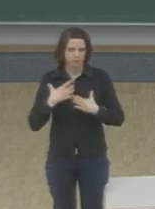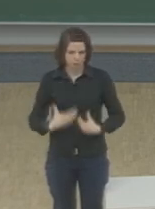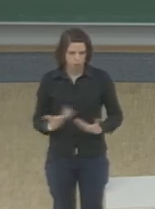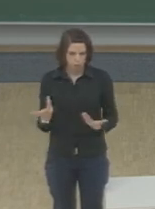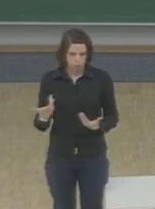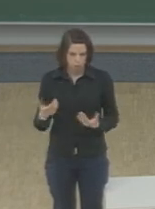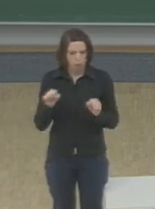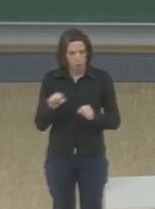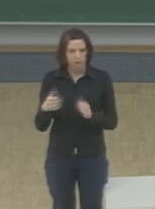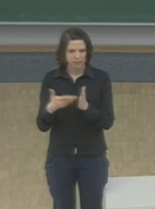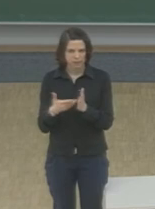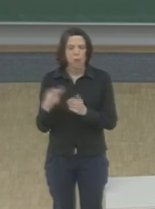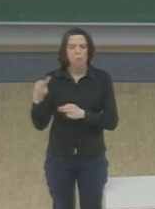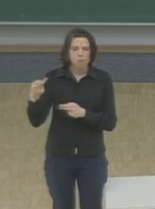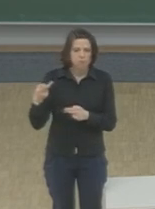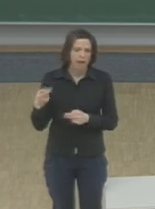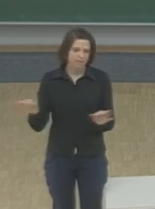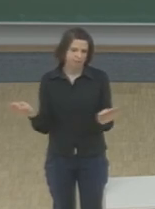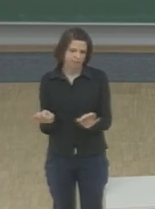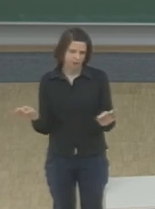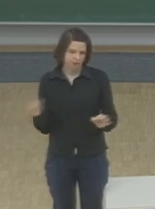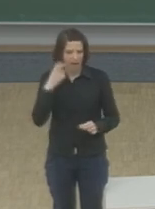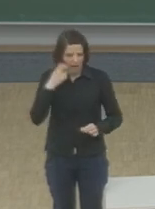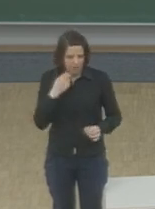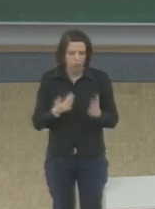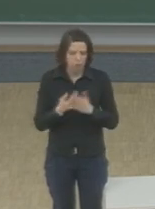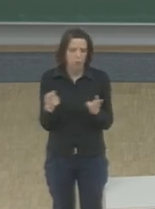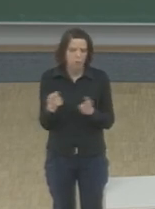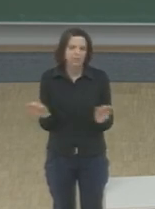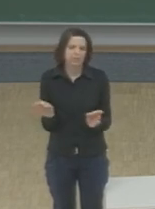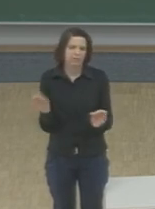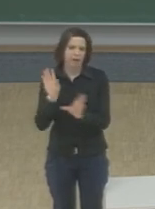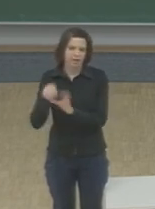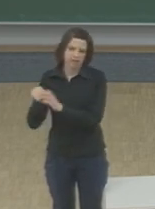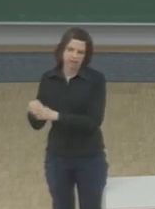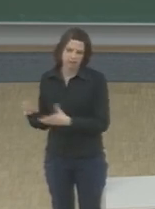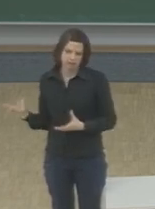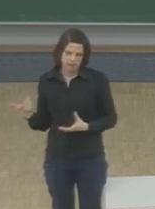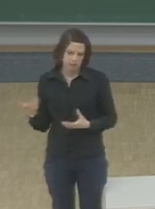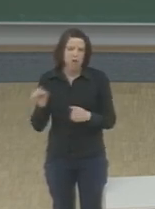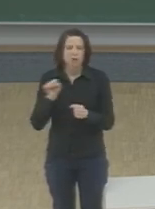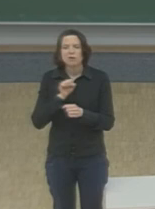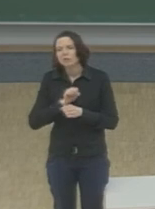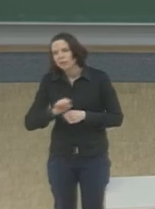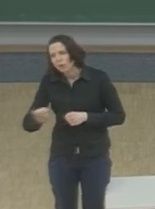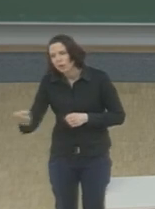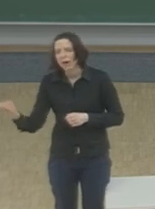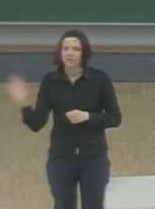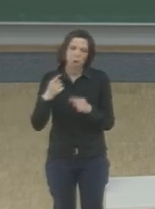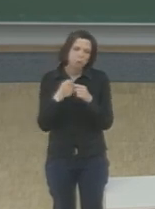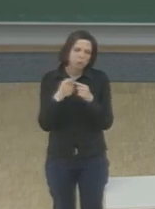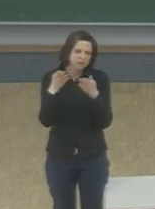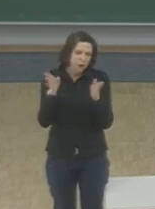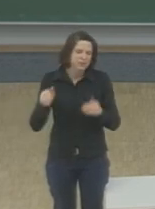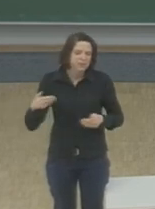Kompetenztesten potenziell gefährlich ist. Das hat durchaus ein Silver Lining, denn die Antwort auf die